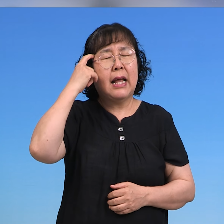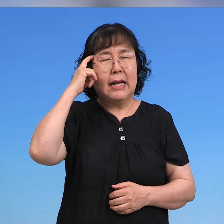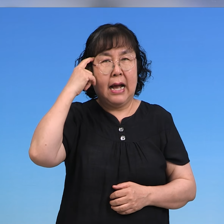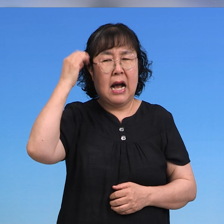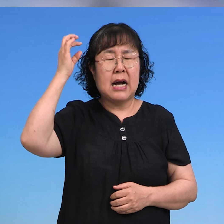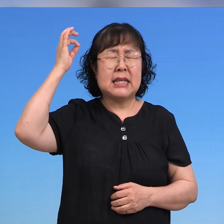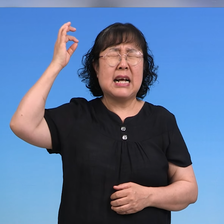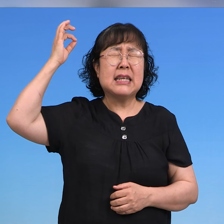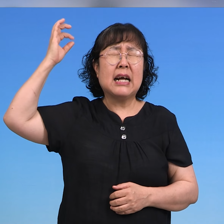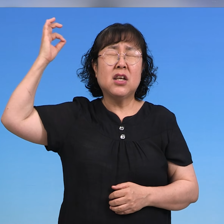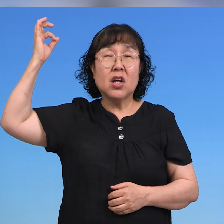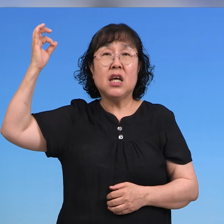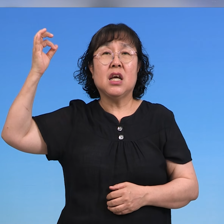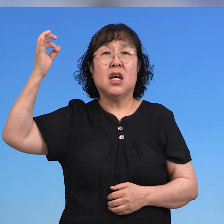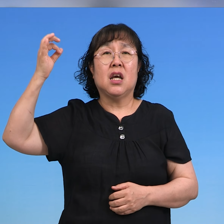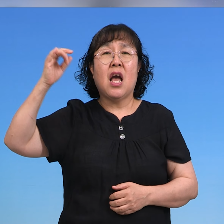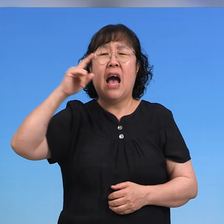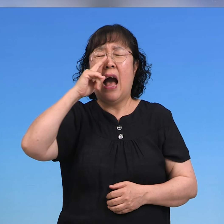있기 때문이거든요.